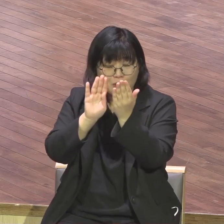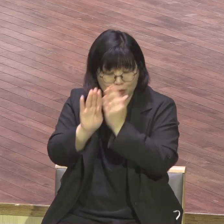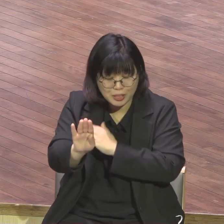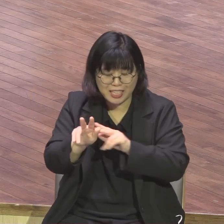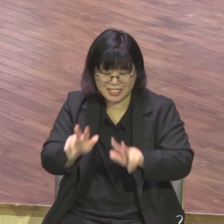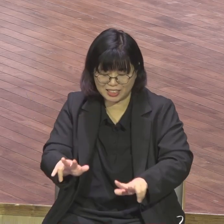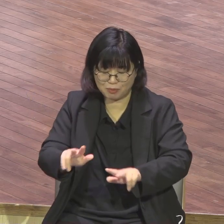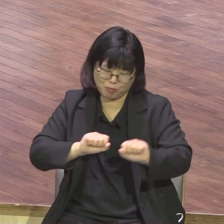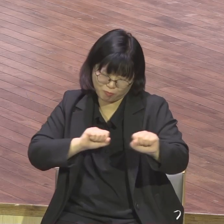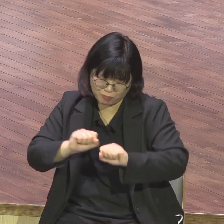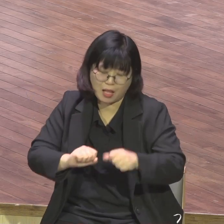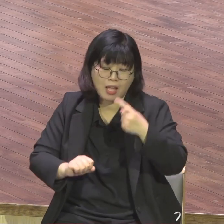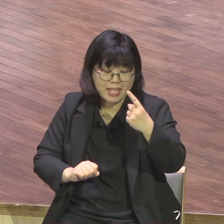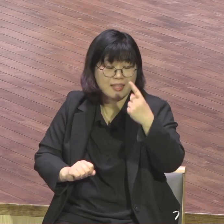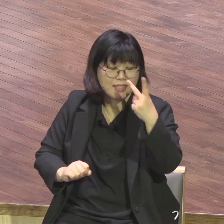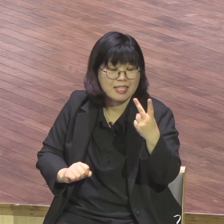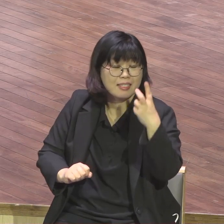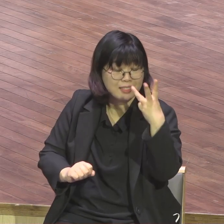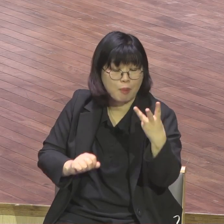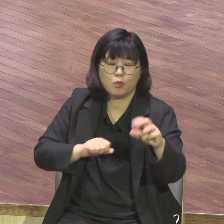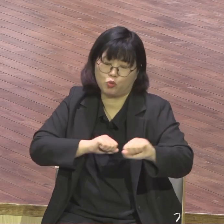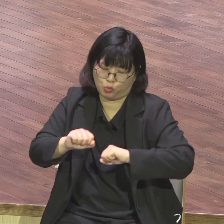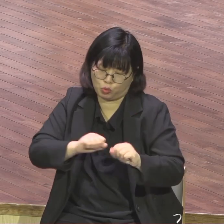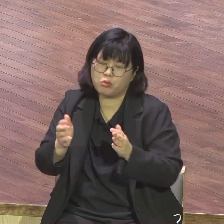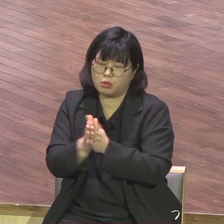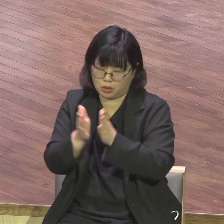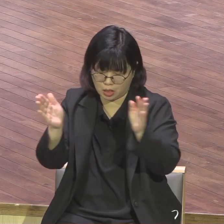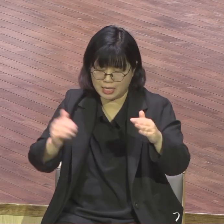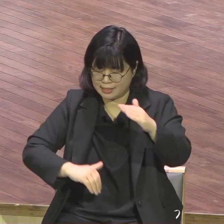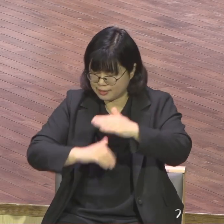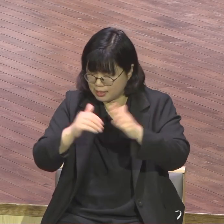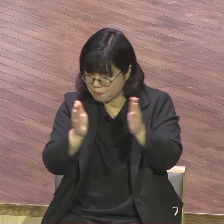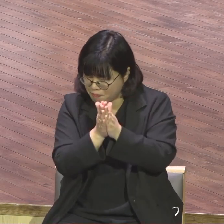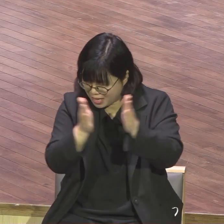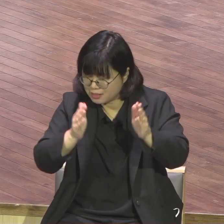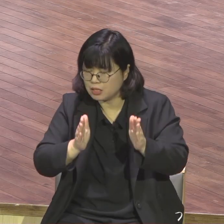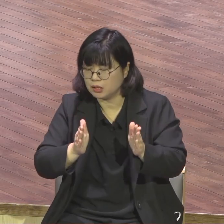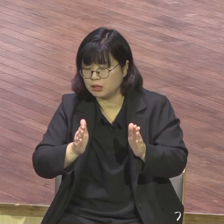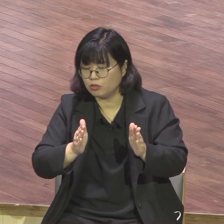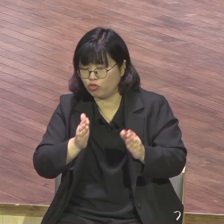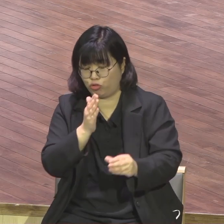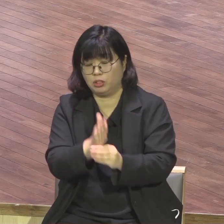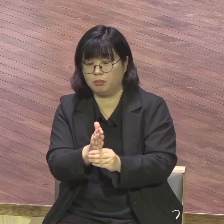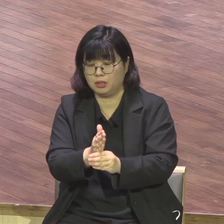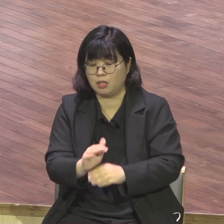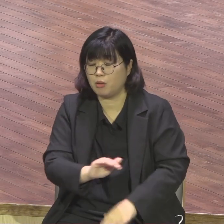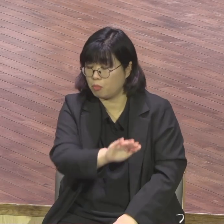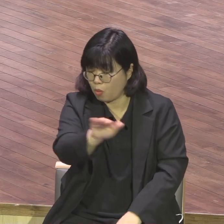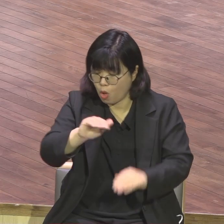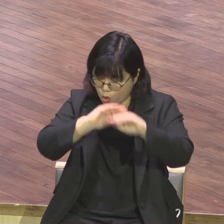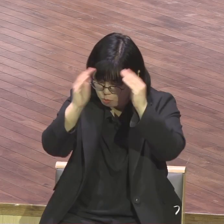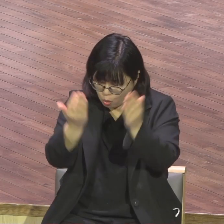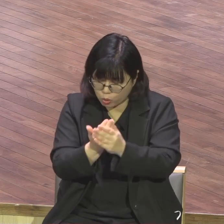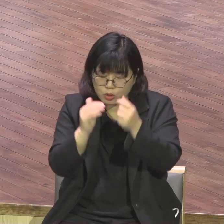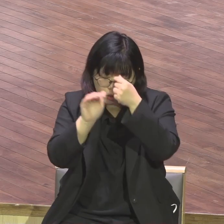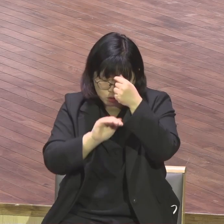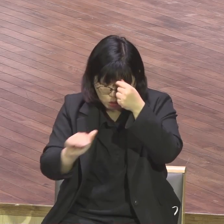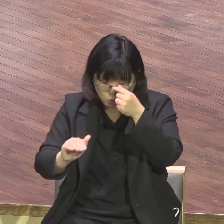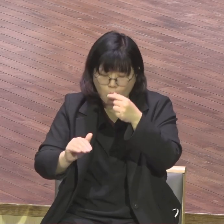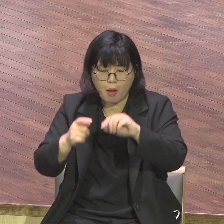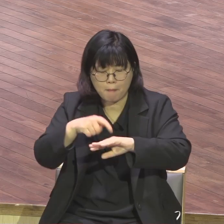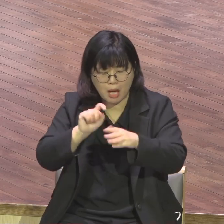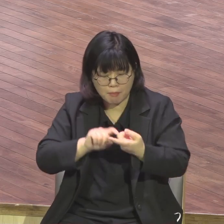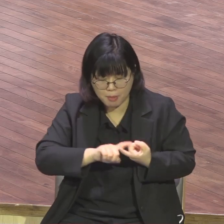이제 사천망대와 함께 237 치유운동을 일으키고 이때에 모든 성도들이 원리석에 대해서 함께